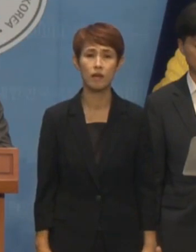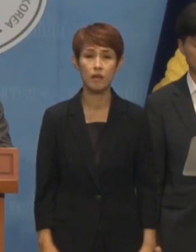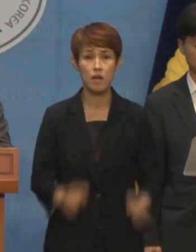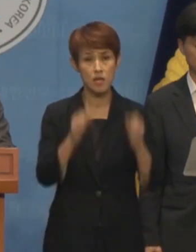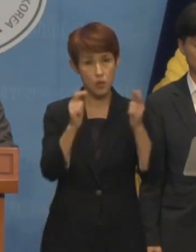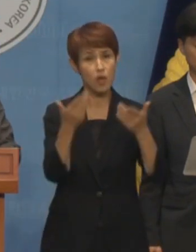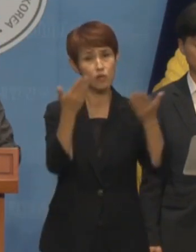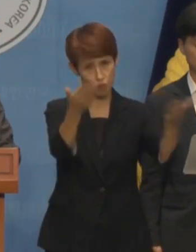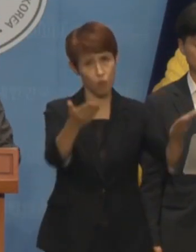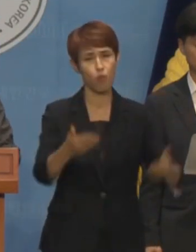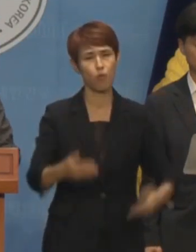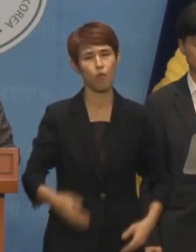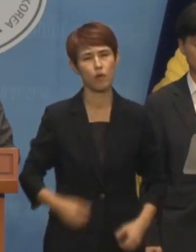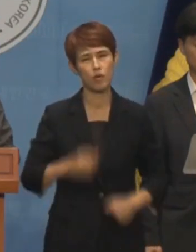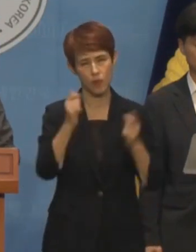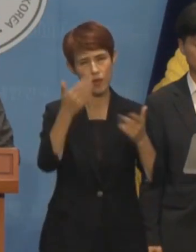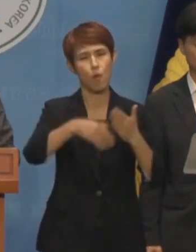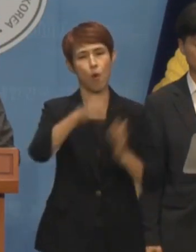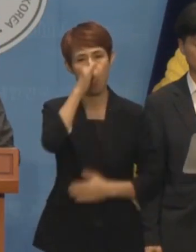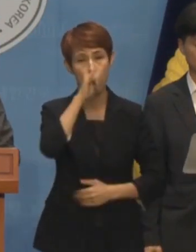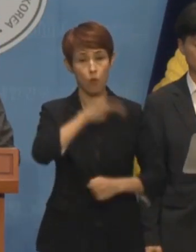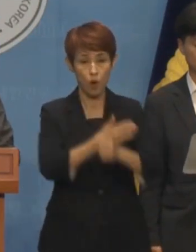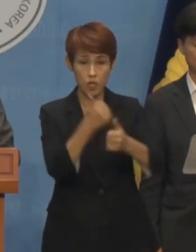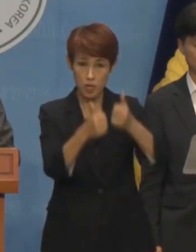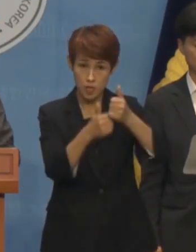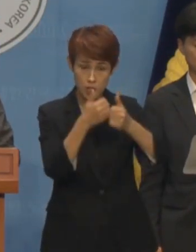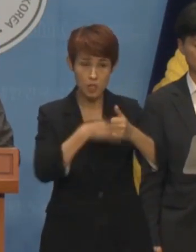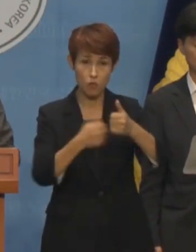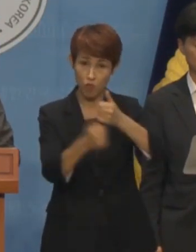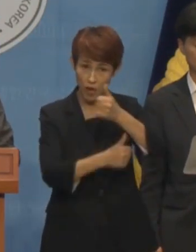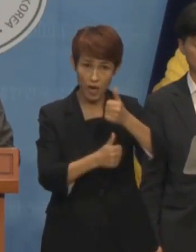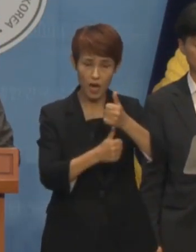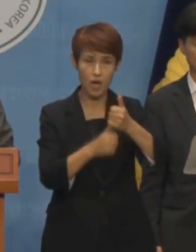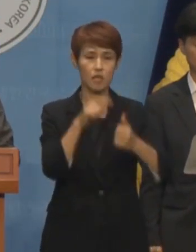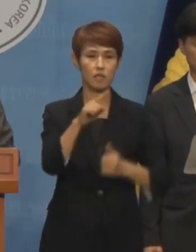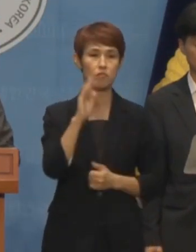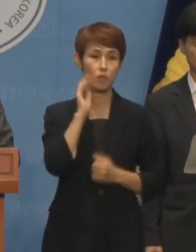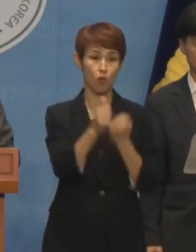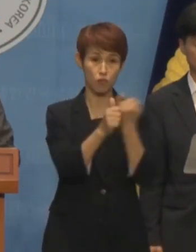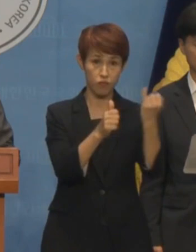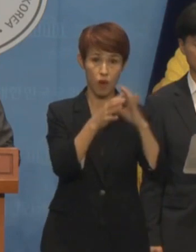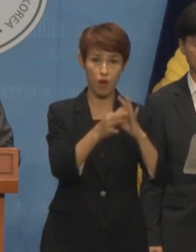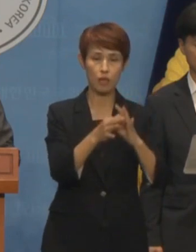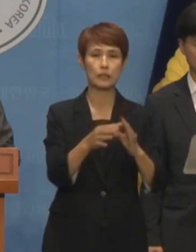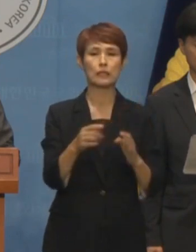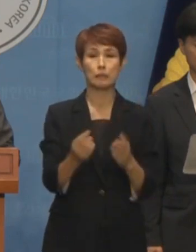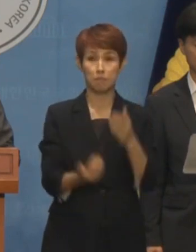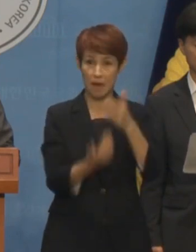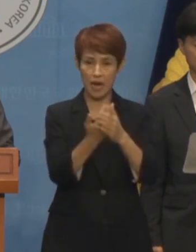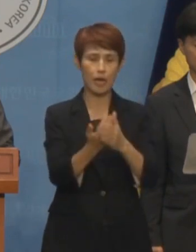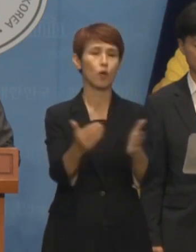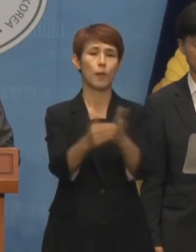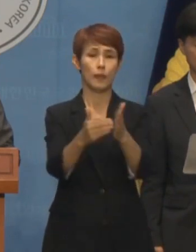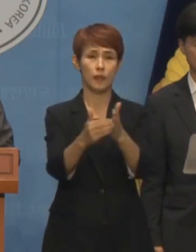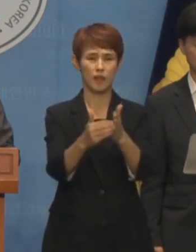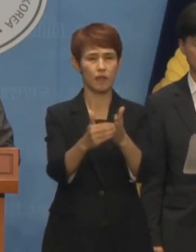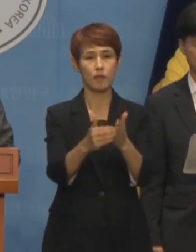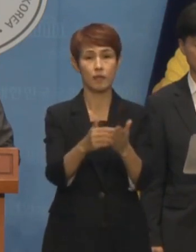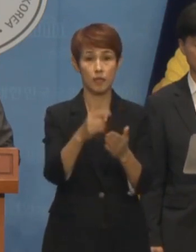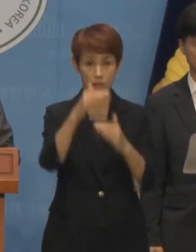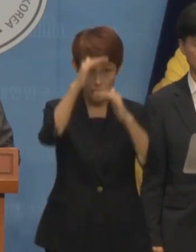기회는 있습니다. 권익위가 지금이라도 종결 결정에 관한 진상을 있는 그대로